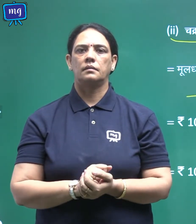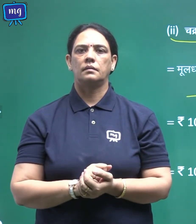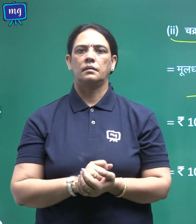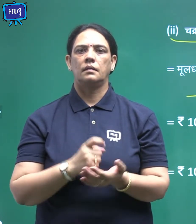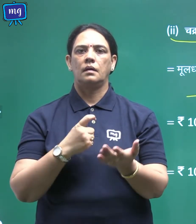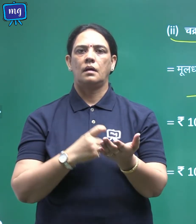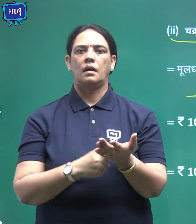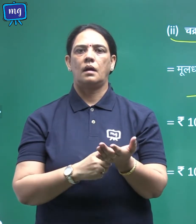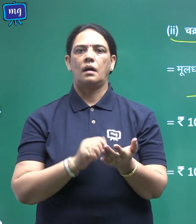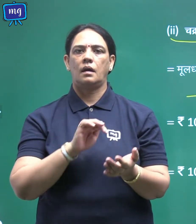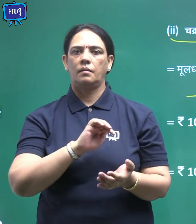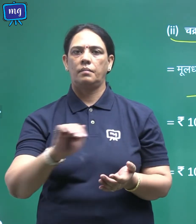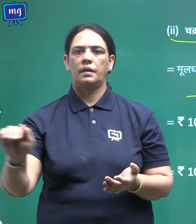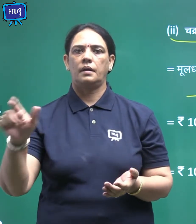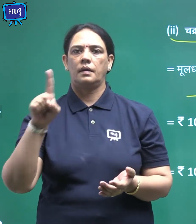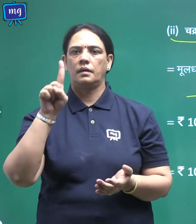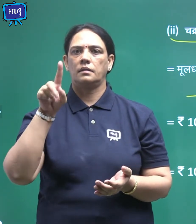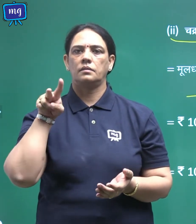दर बटे 100